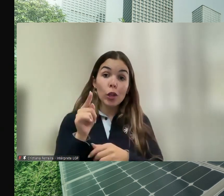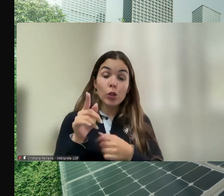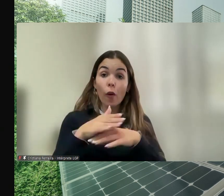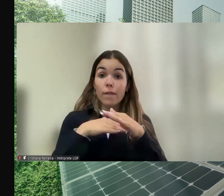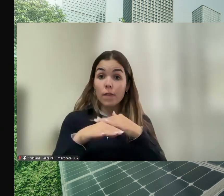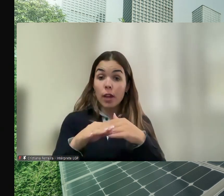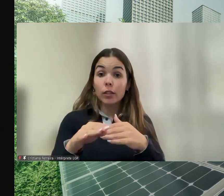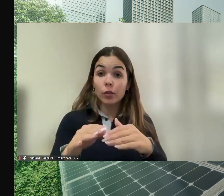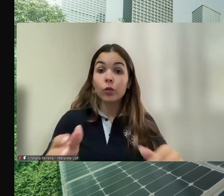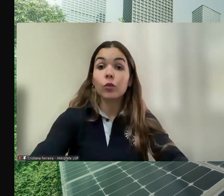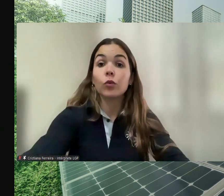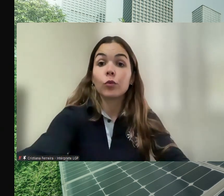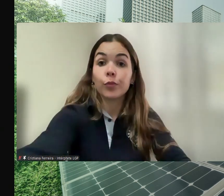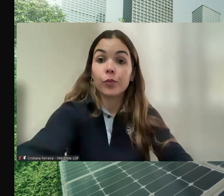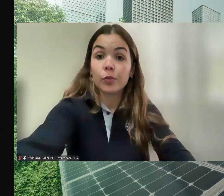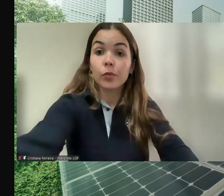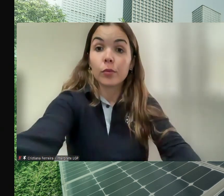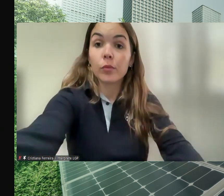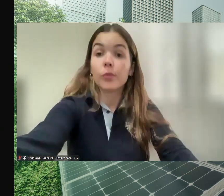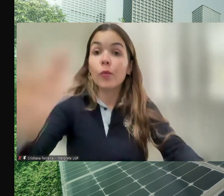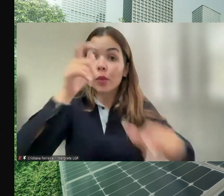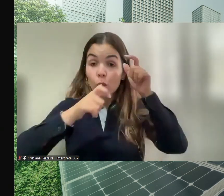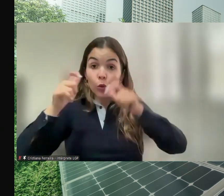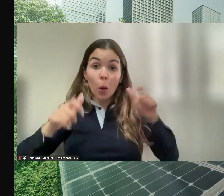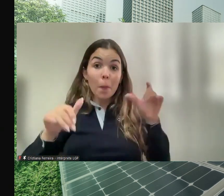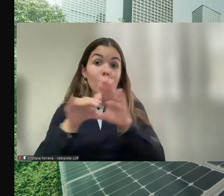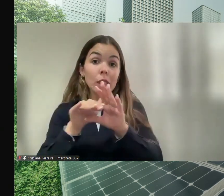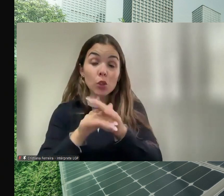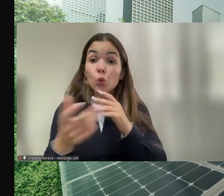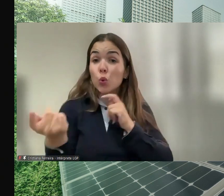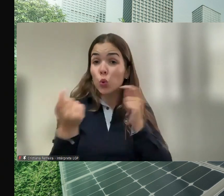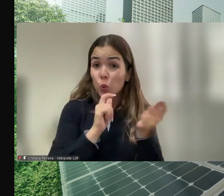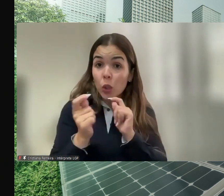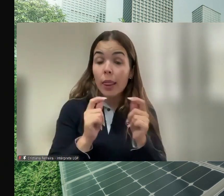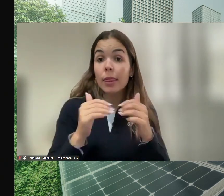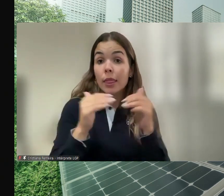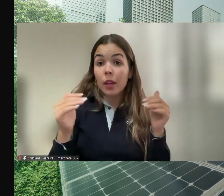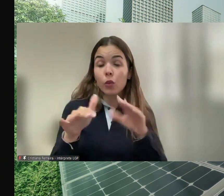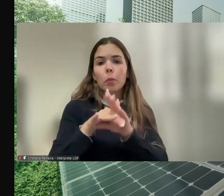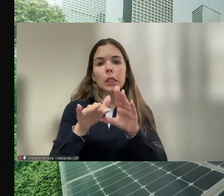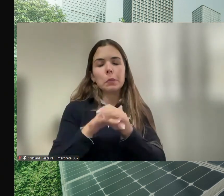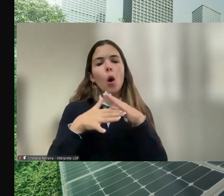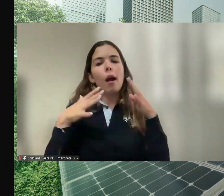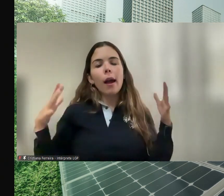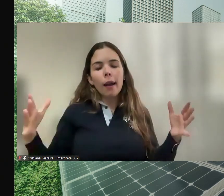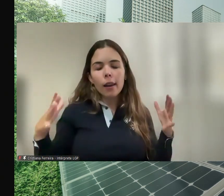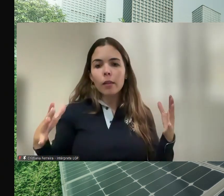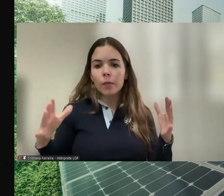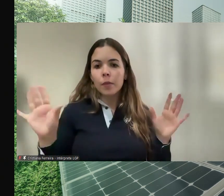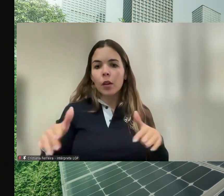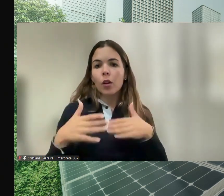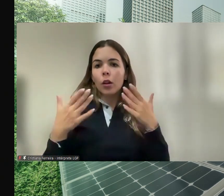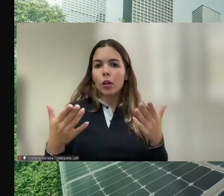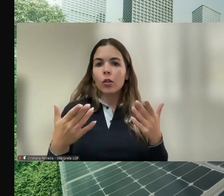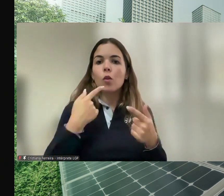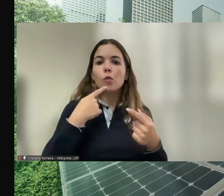os stakeholders, tudo isto é discutido e tem tido um nível de participação muito grande, e tem sido